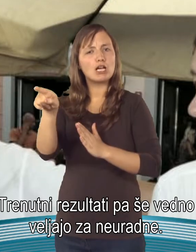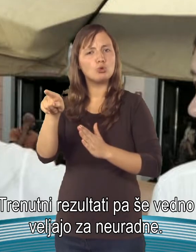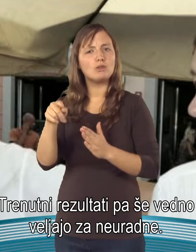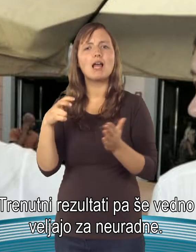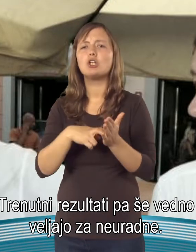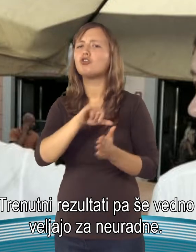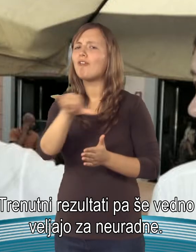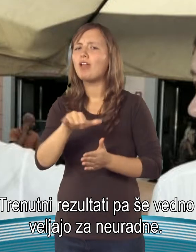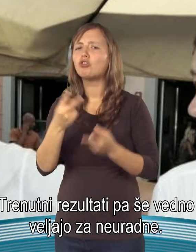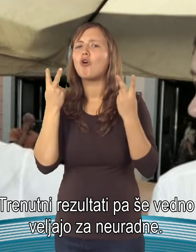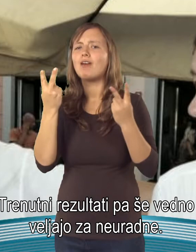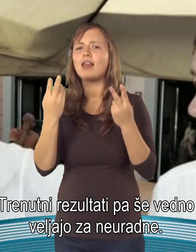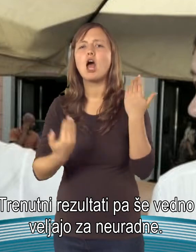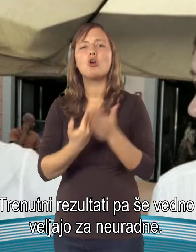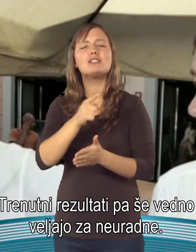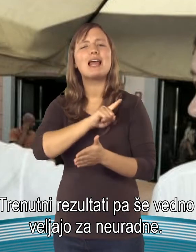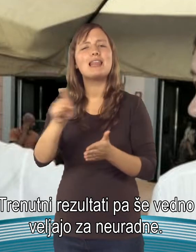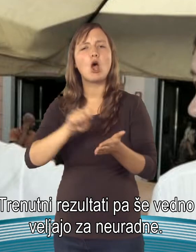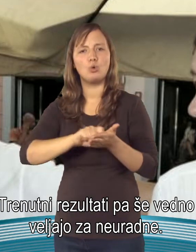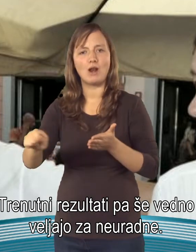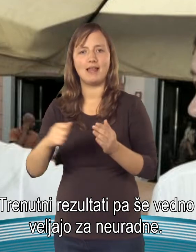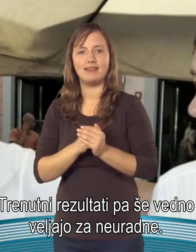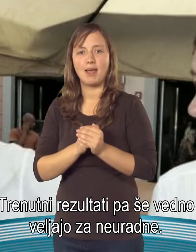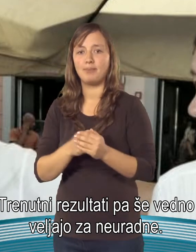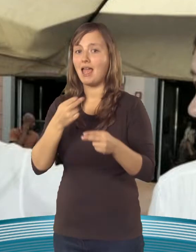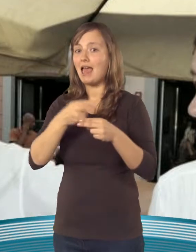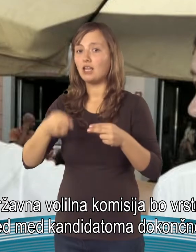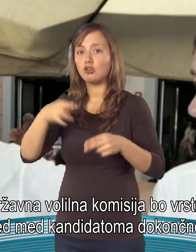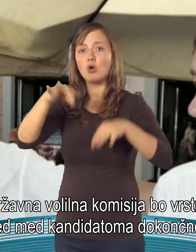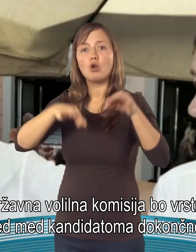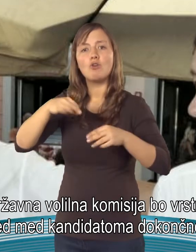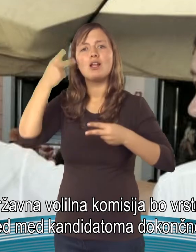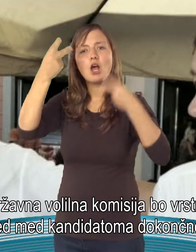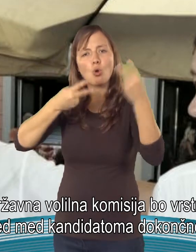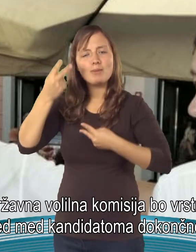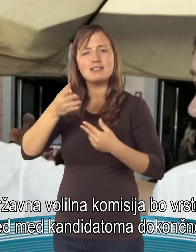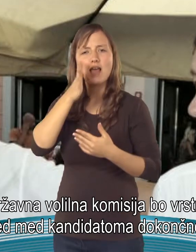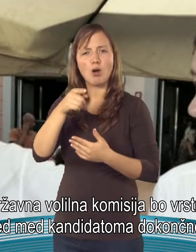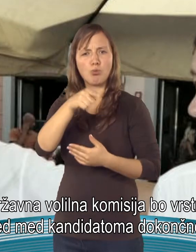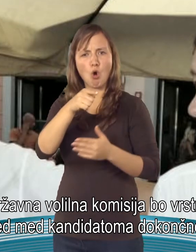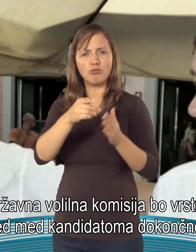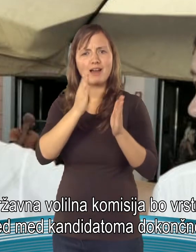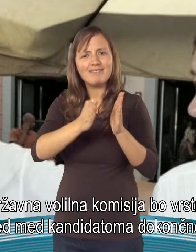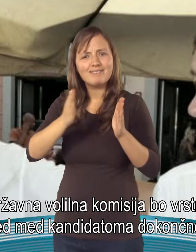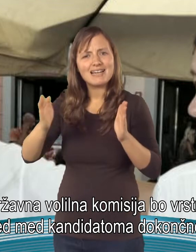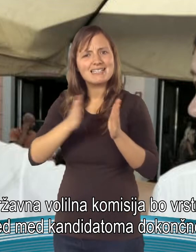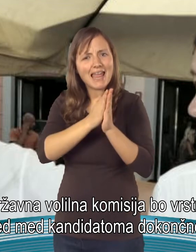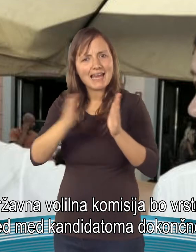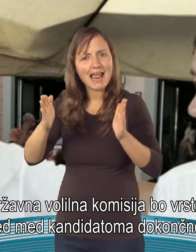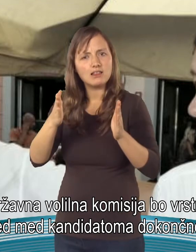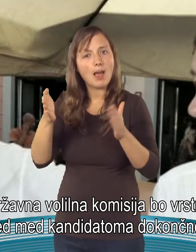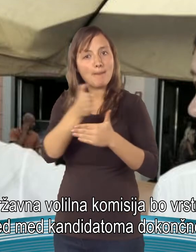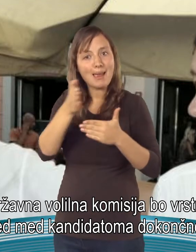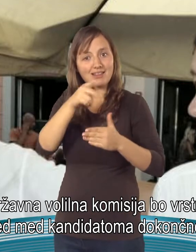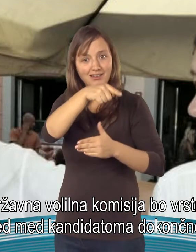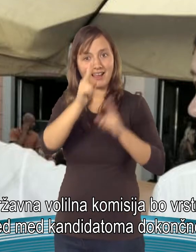Trenutni rezultati pa še vedno veljajo za neuradne. Državna volilna komisija bo vrstni red med kandidatoma